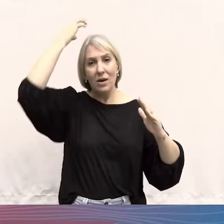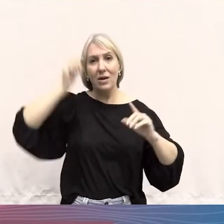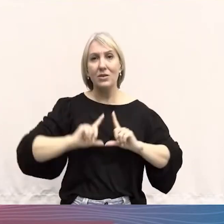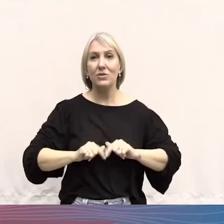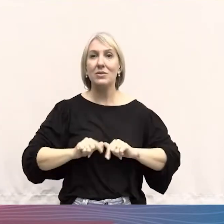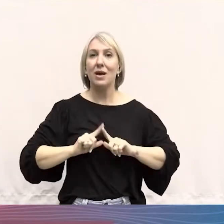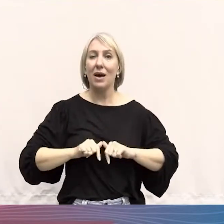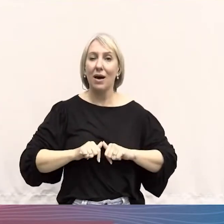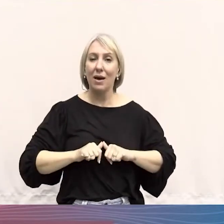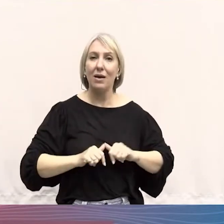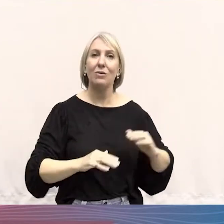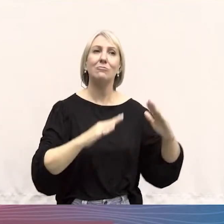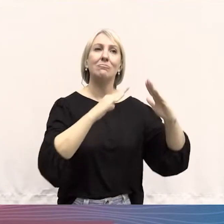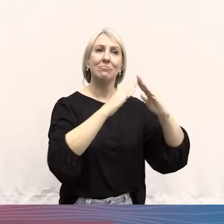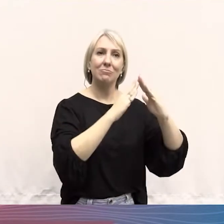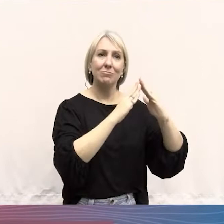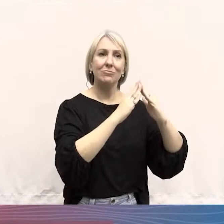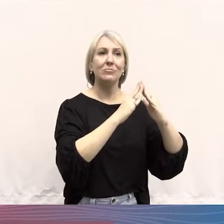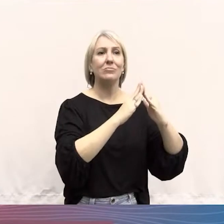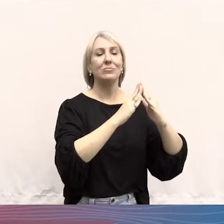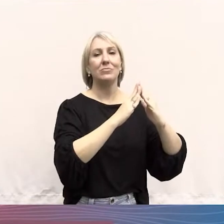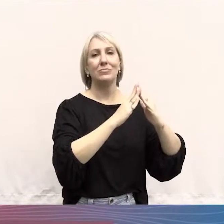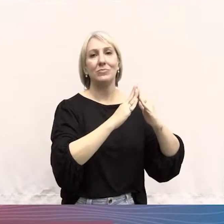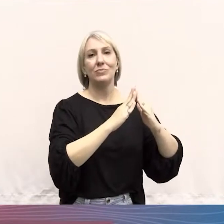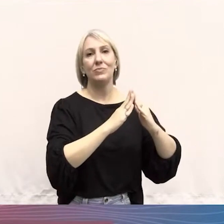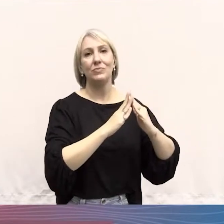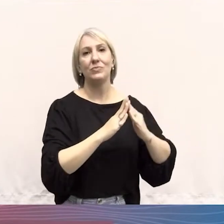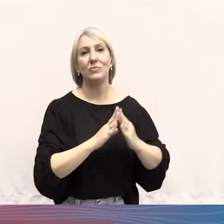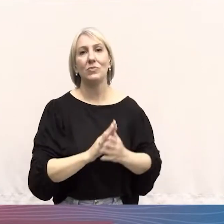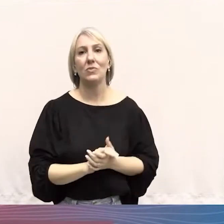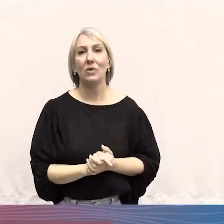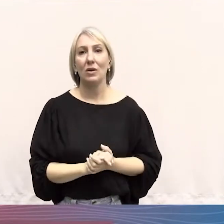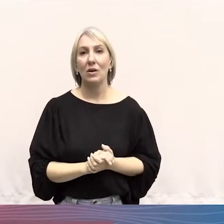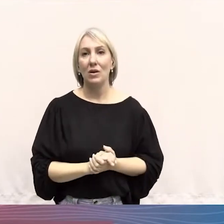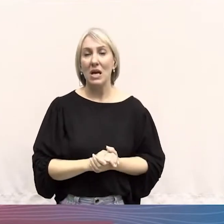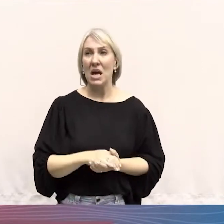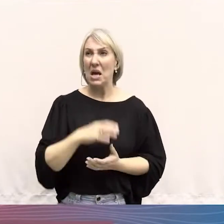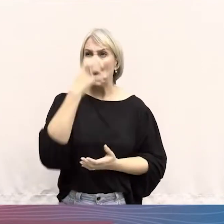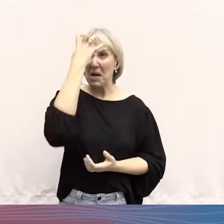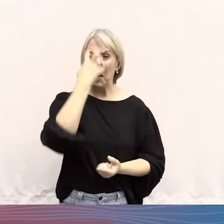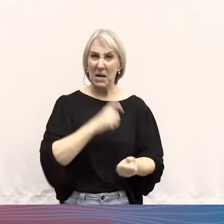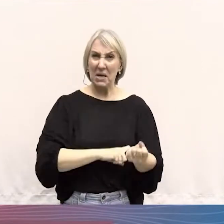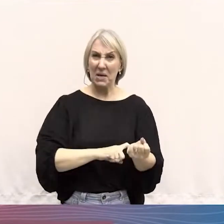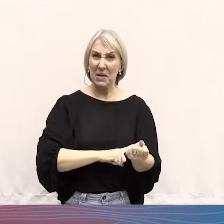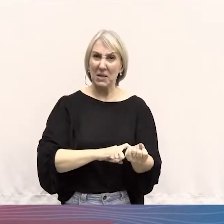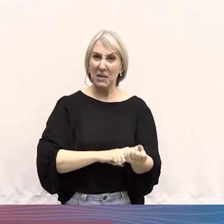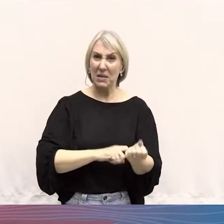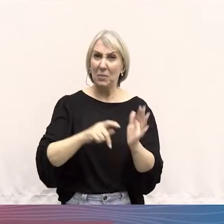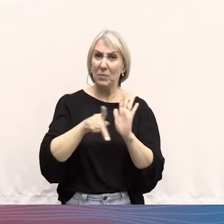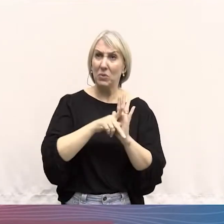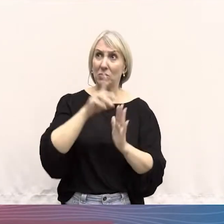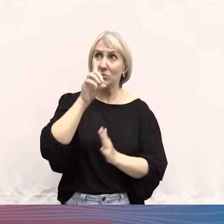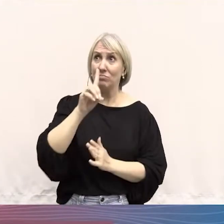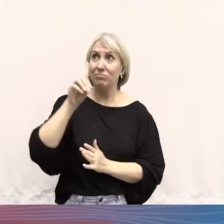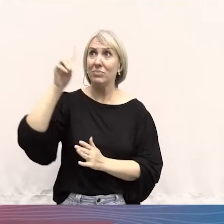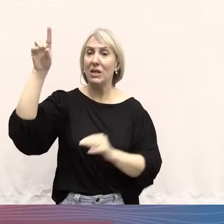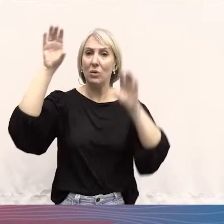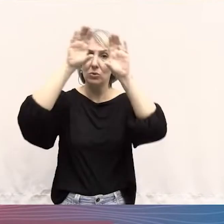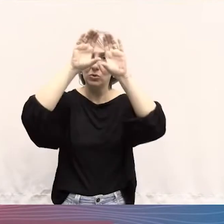pais provocaram o Deus dos céus, ele os entregou nas mãos